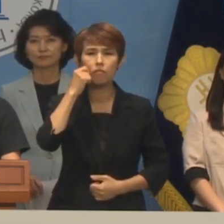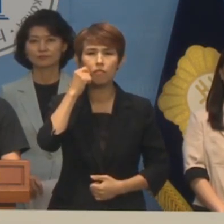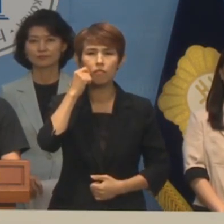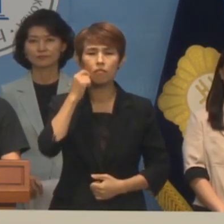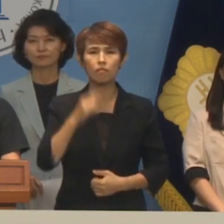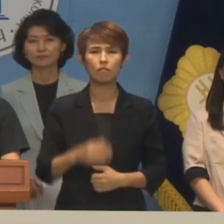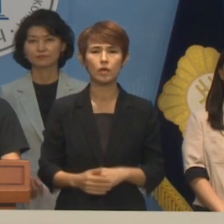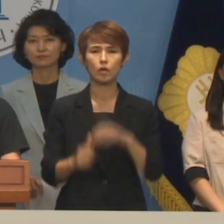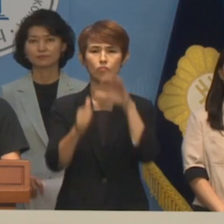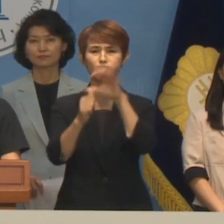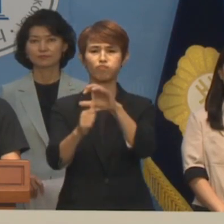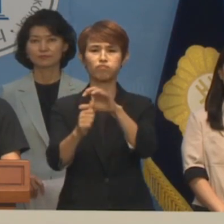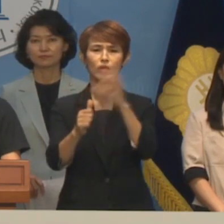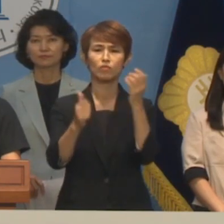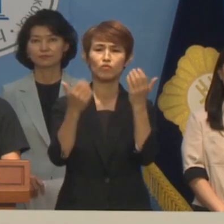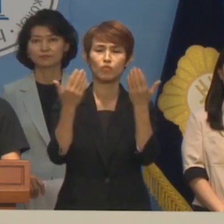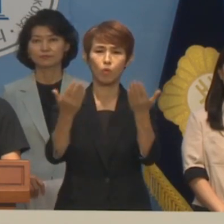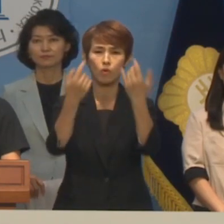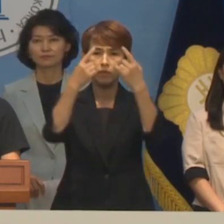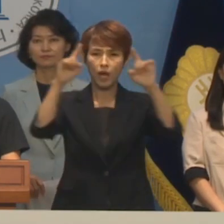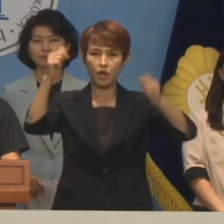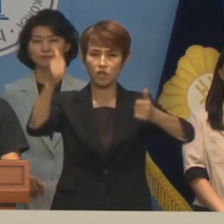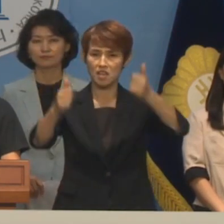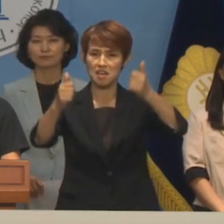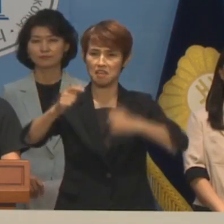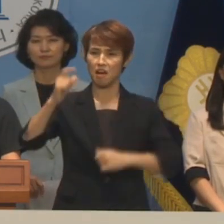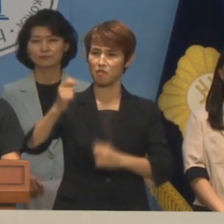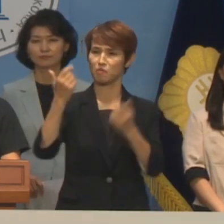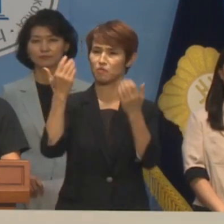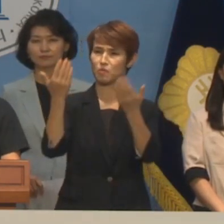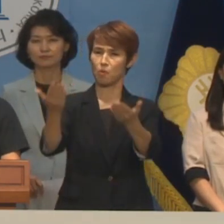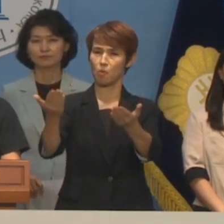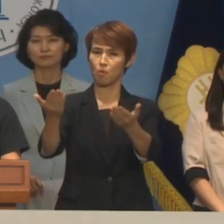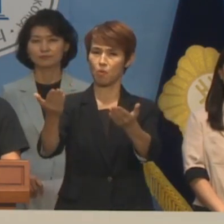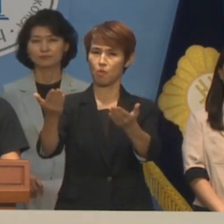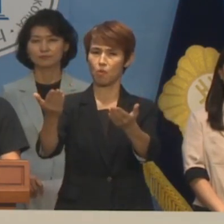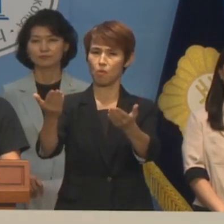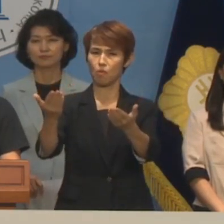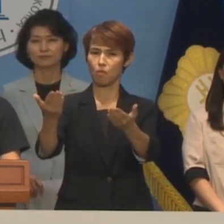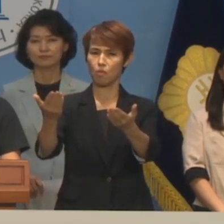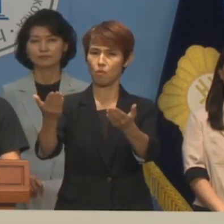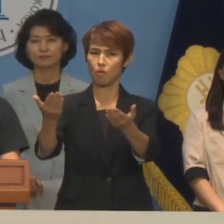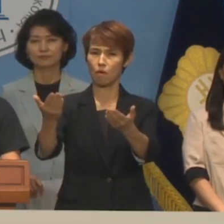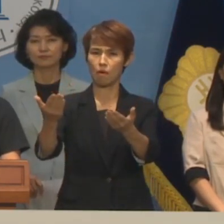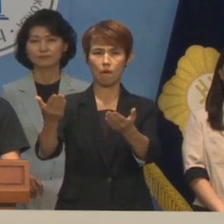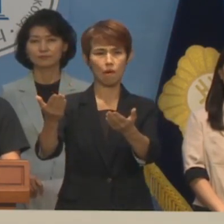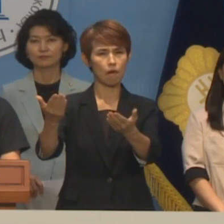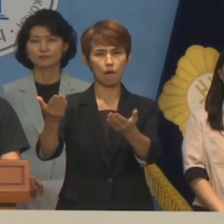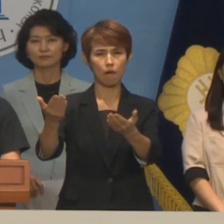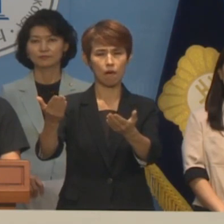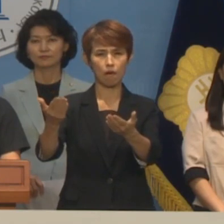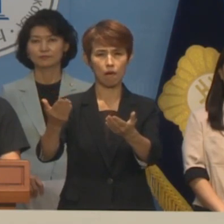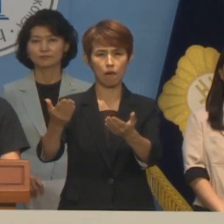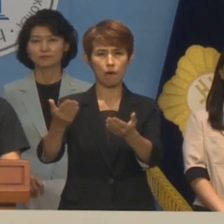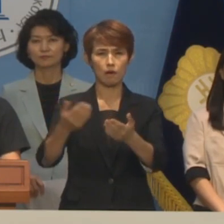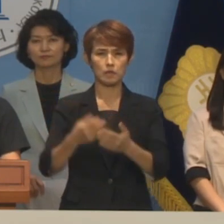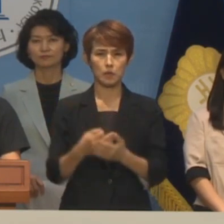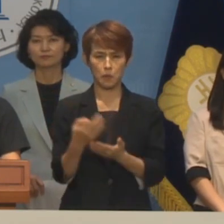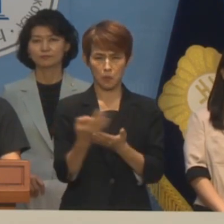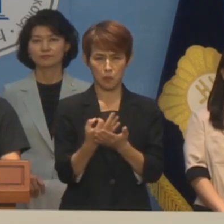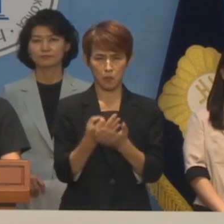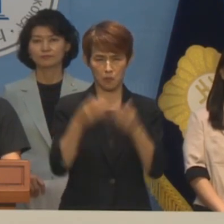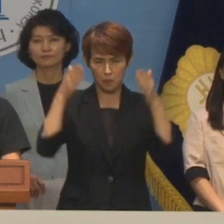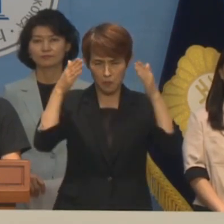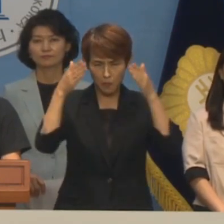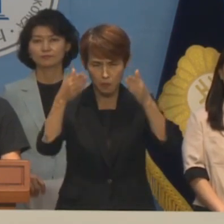등을 통한 대학 경쟁력 강화라는 낡고 시장 만루주의적인